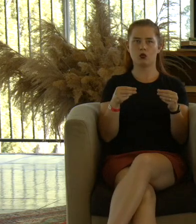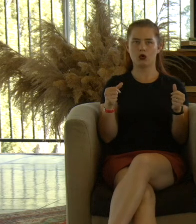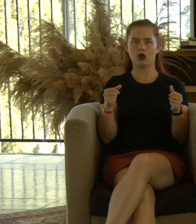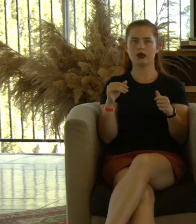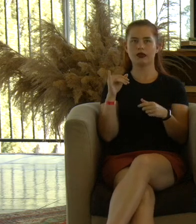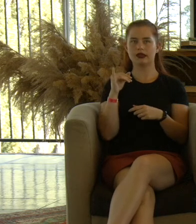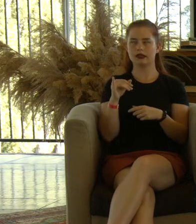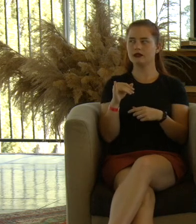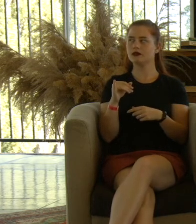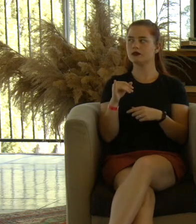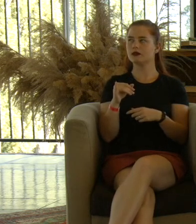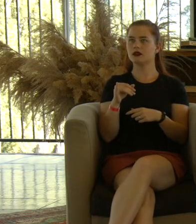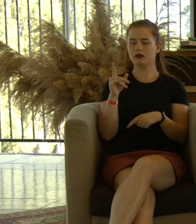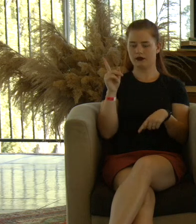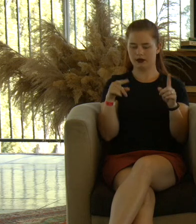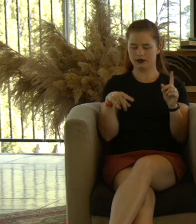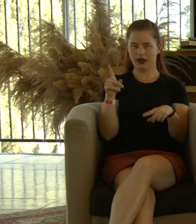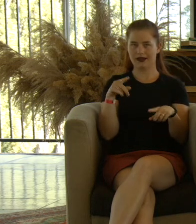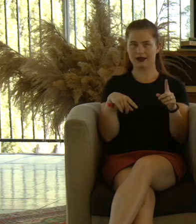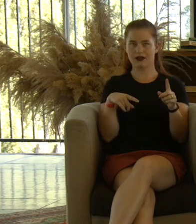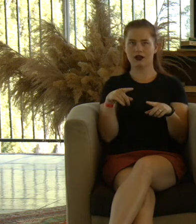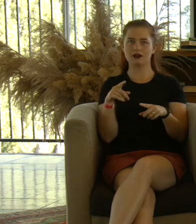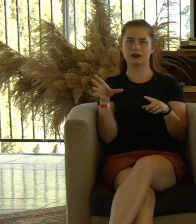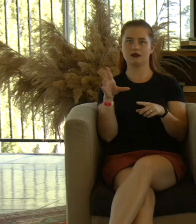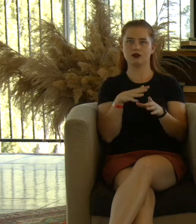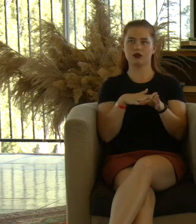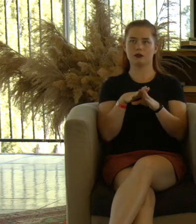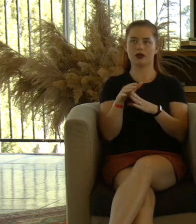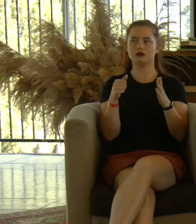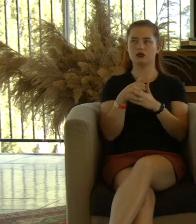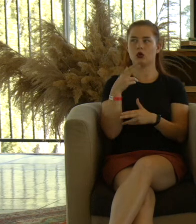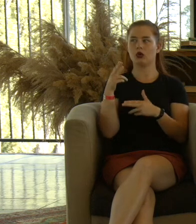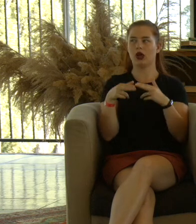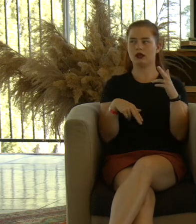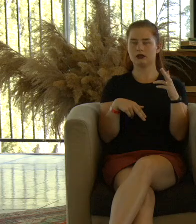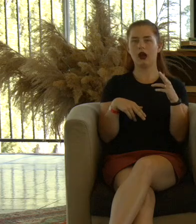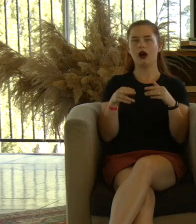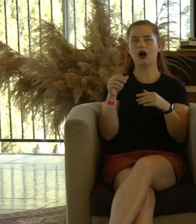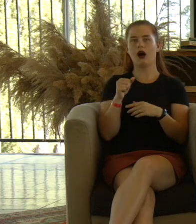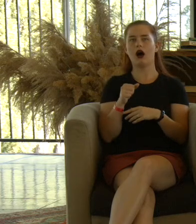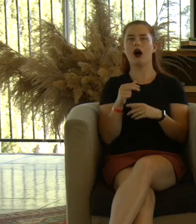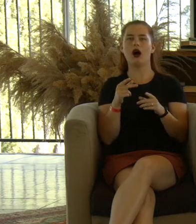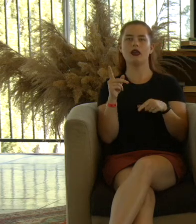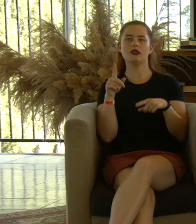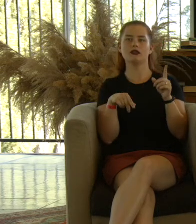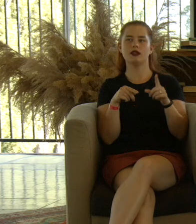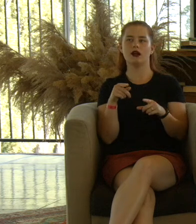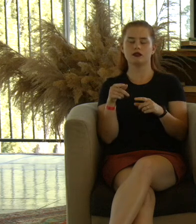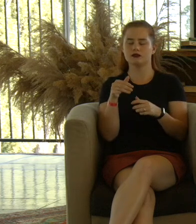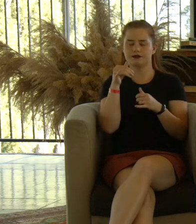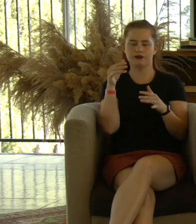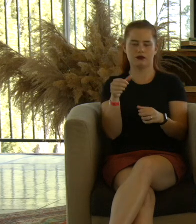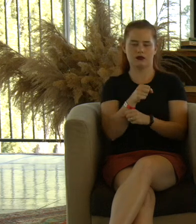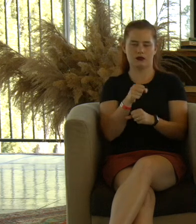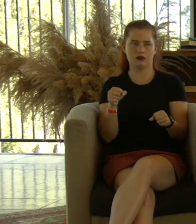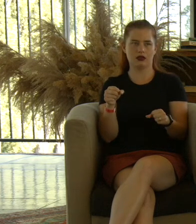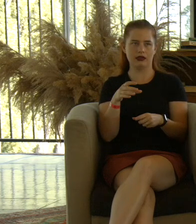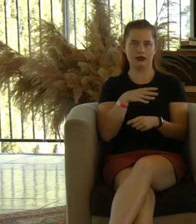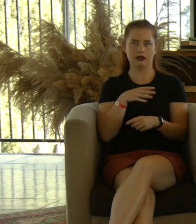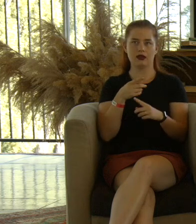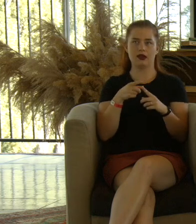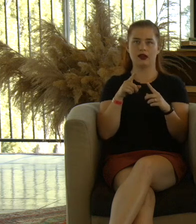И некоторые дрожжи доедают это все до конца, выедают почти весь сахар. Некоторые дрожжи не выедут почти. И таким образом, или